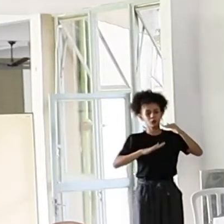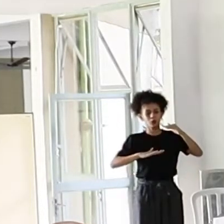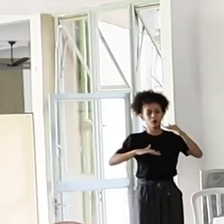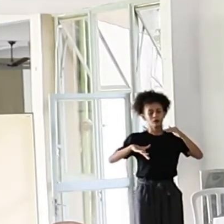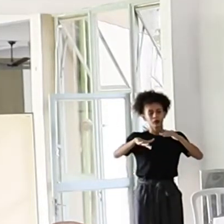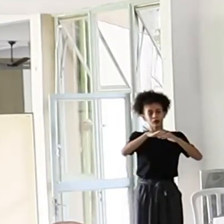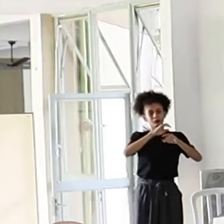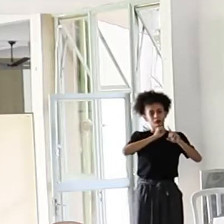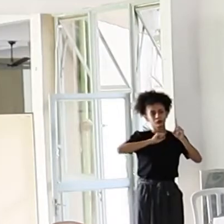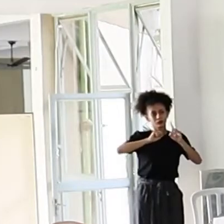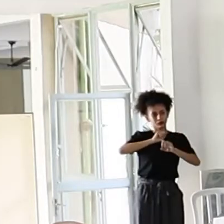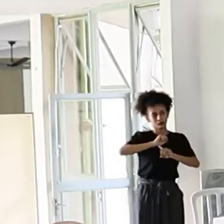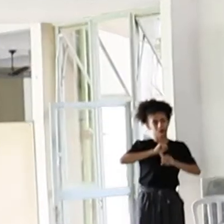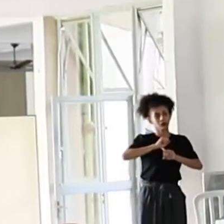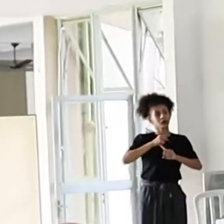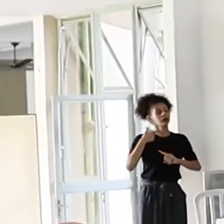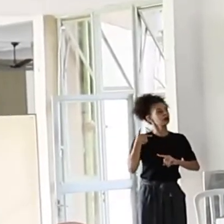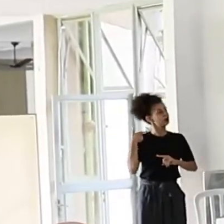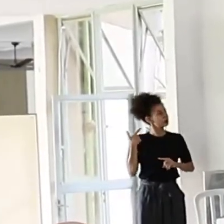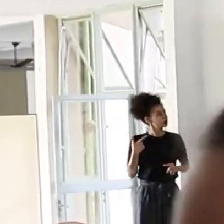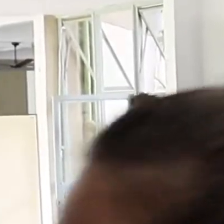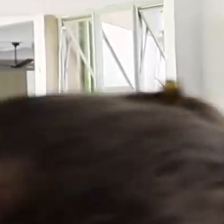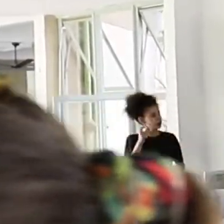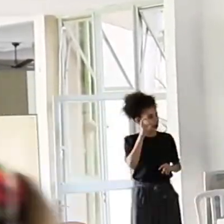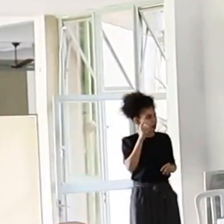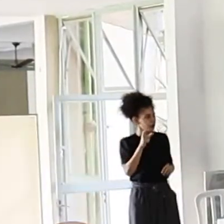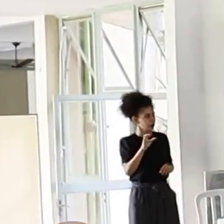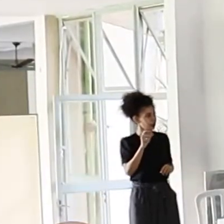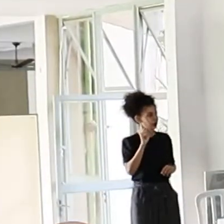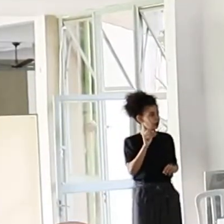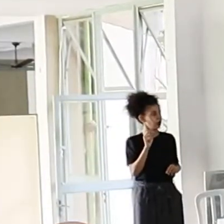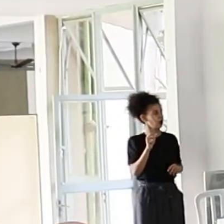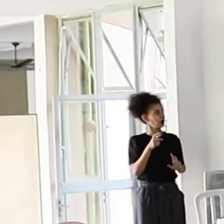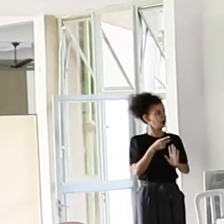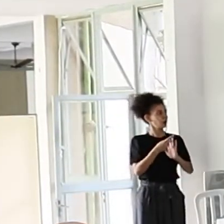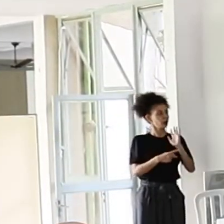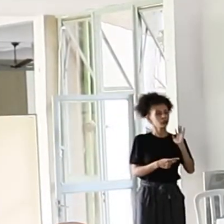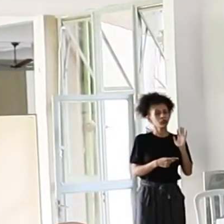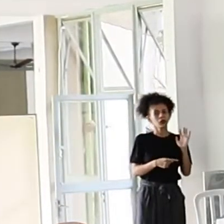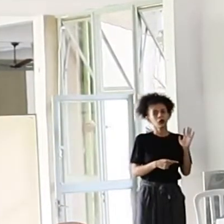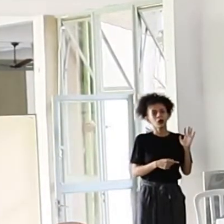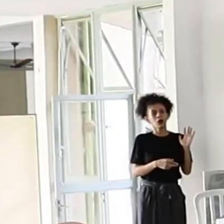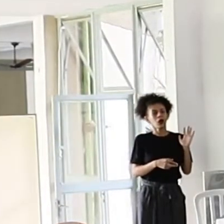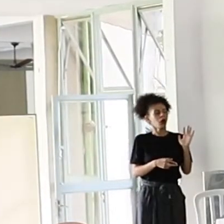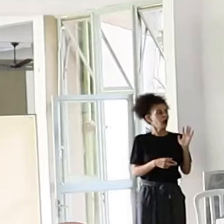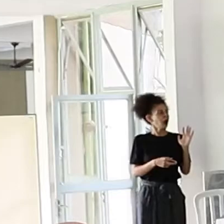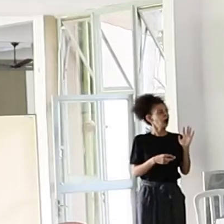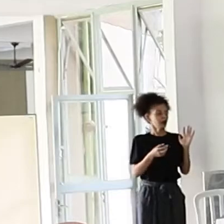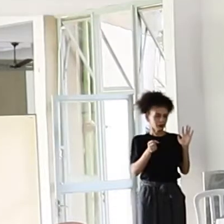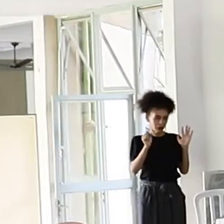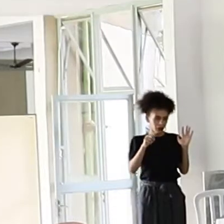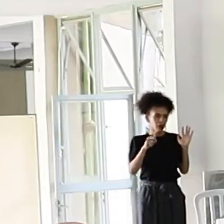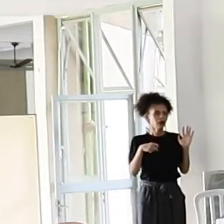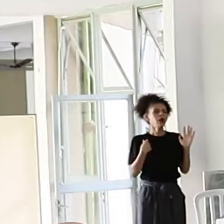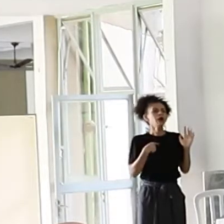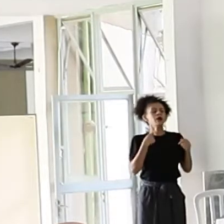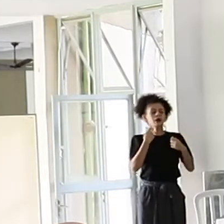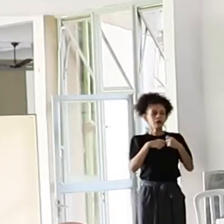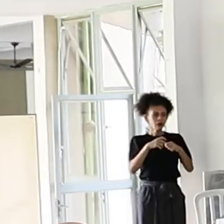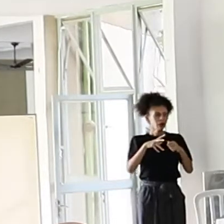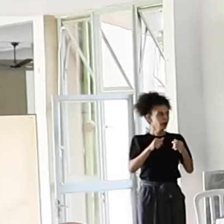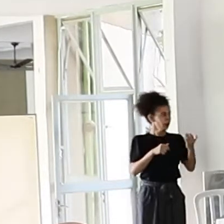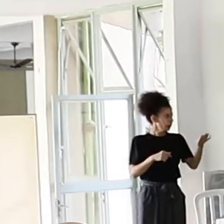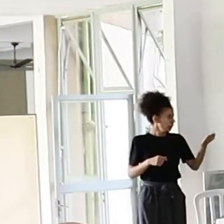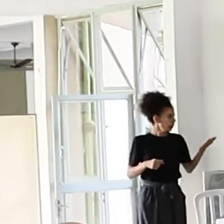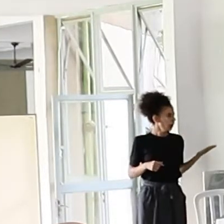a desigualdade social e aí a gente chama mais uma atenção para esse projeto que sim a gente precisa